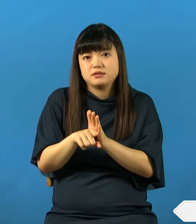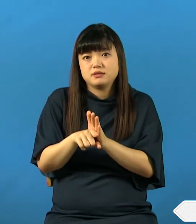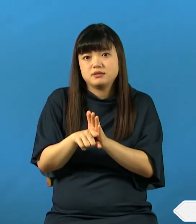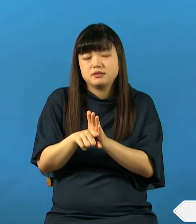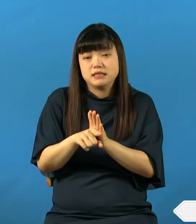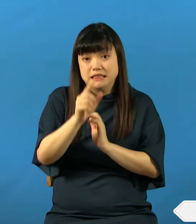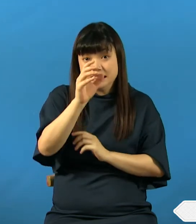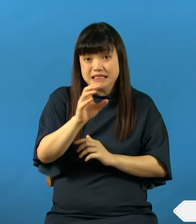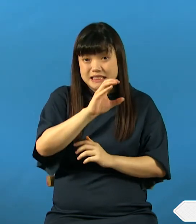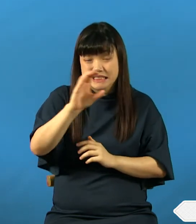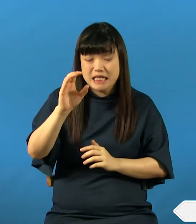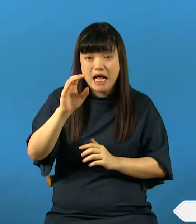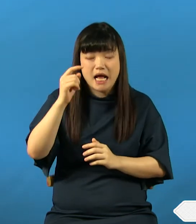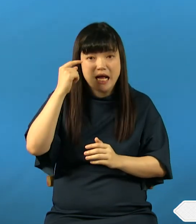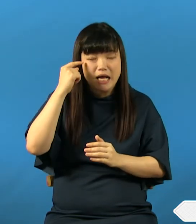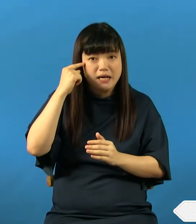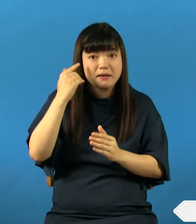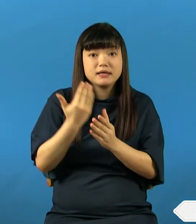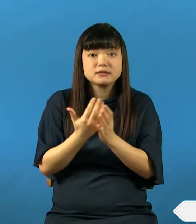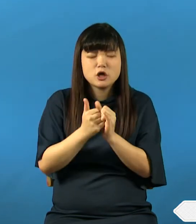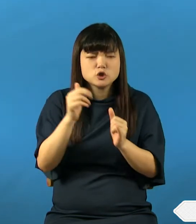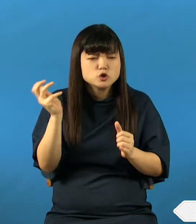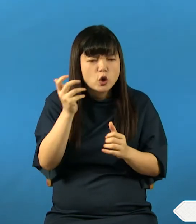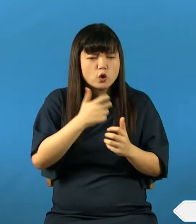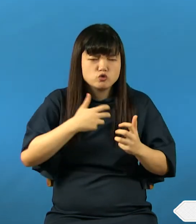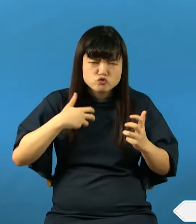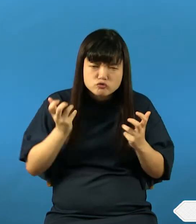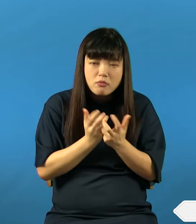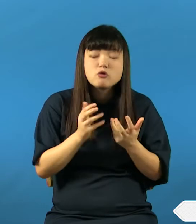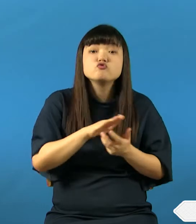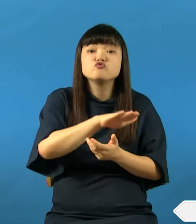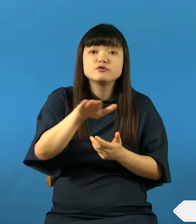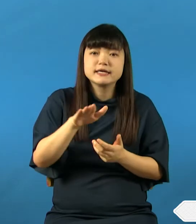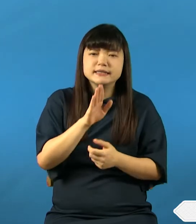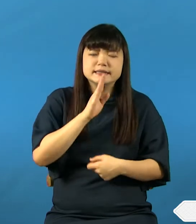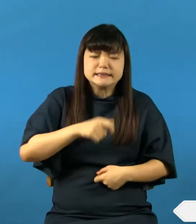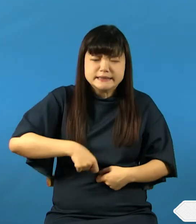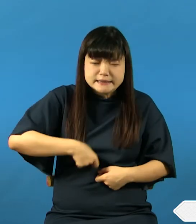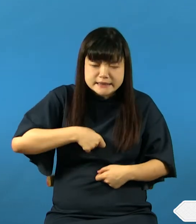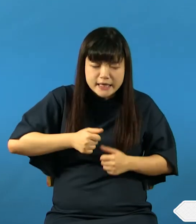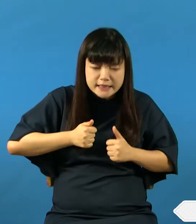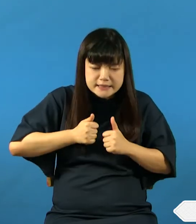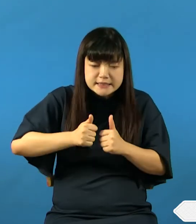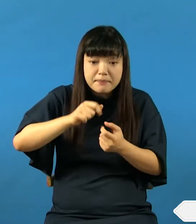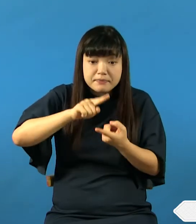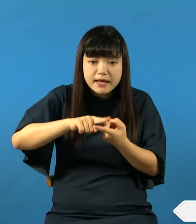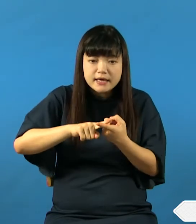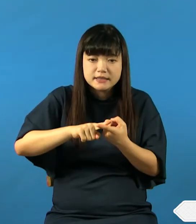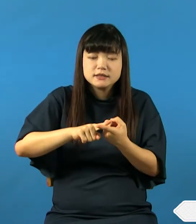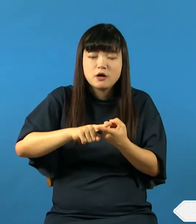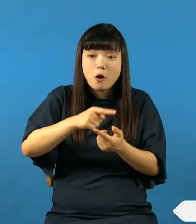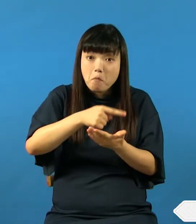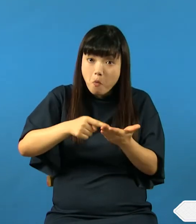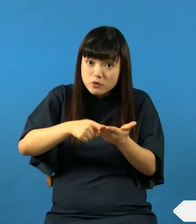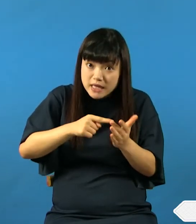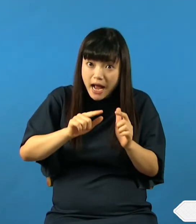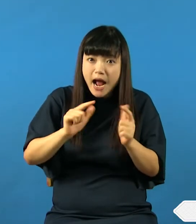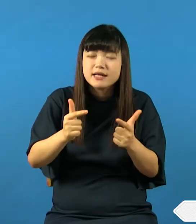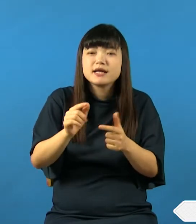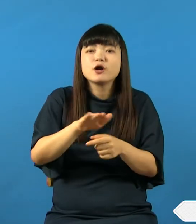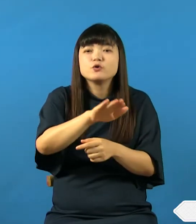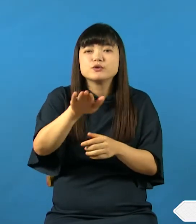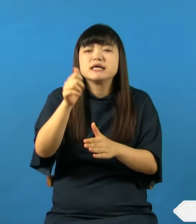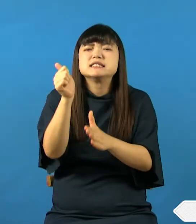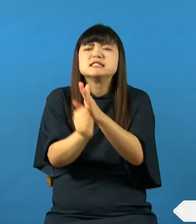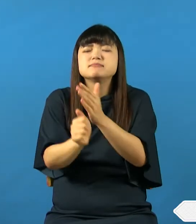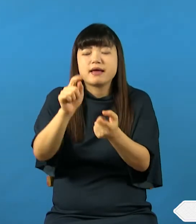그래서 로이 헬슨이라는 이 신학자는 성령 충만은 우리의 신실함에 대한 보상이 아니라 우리의 실패에